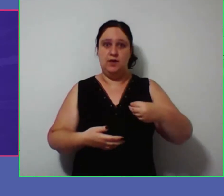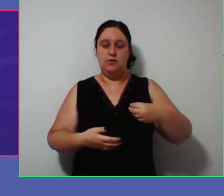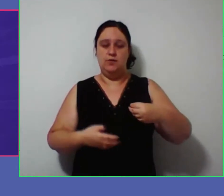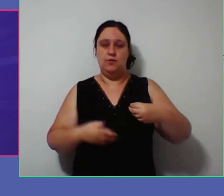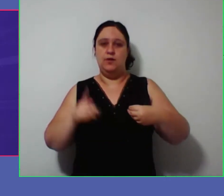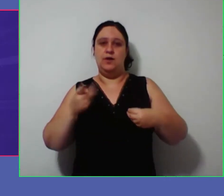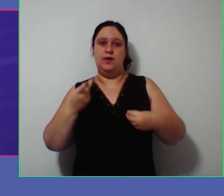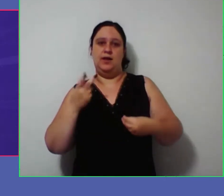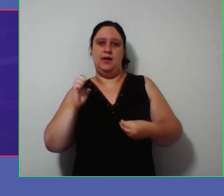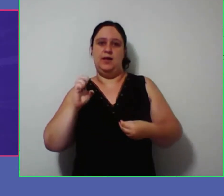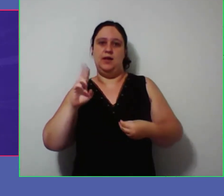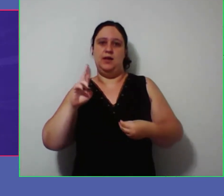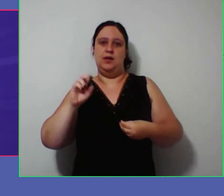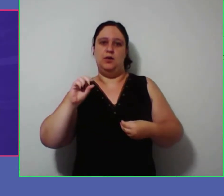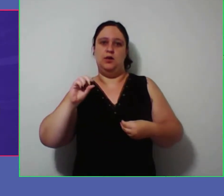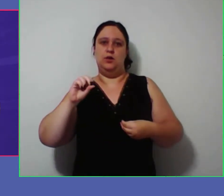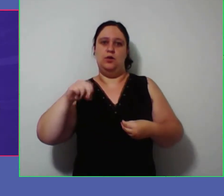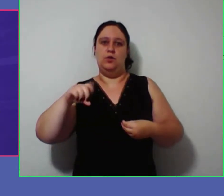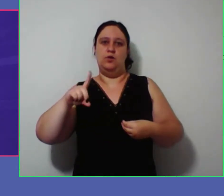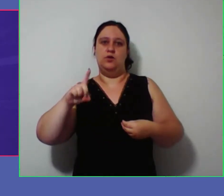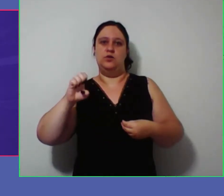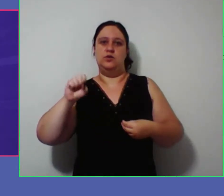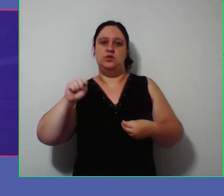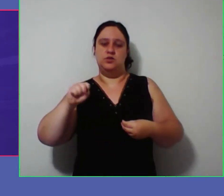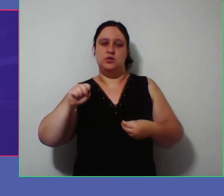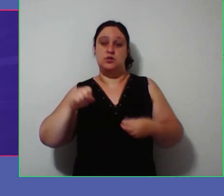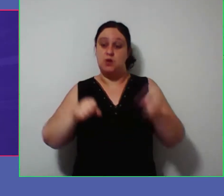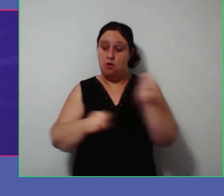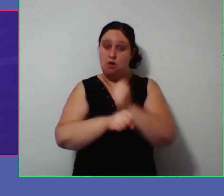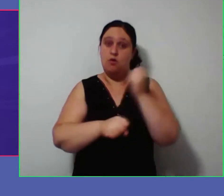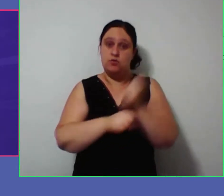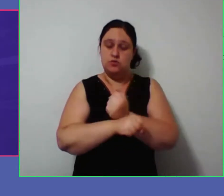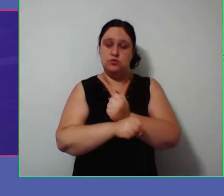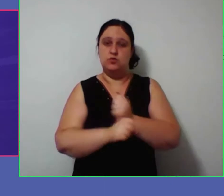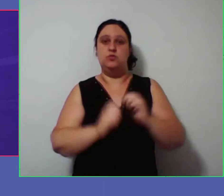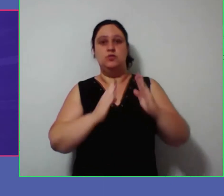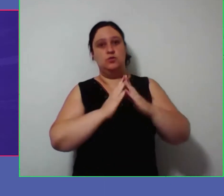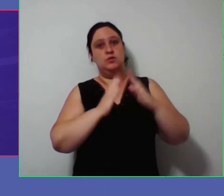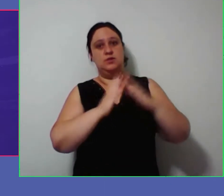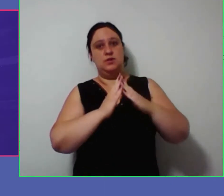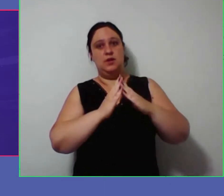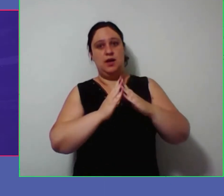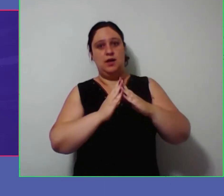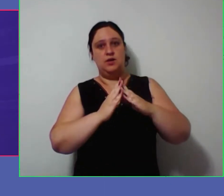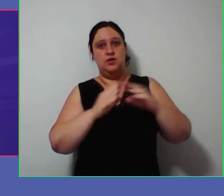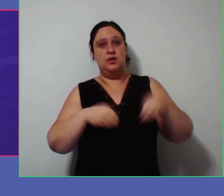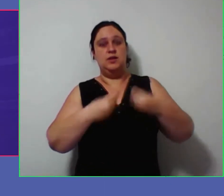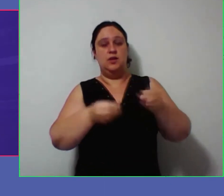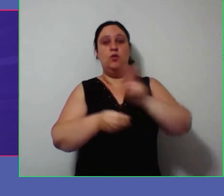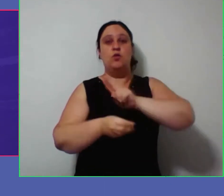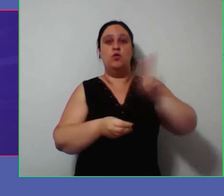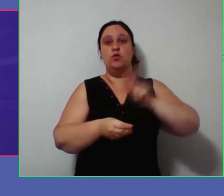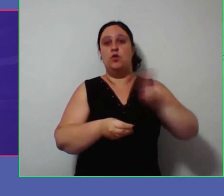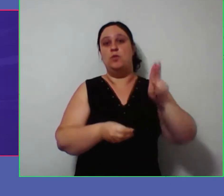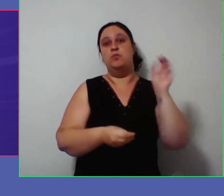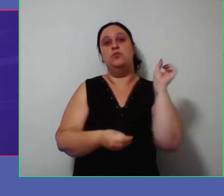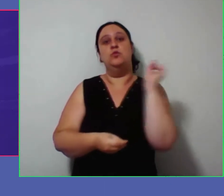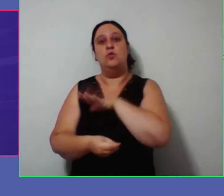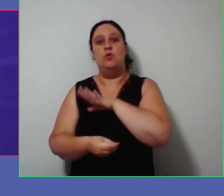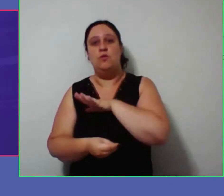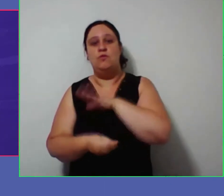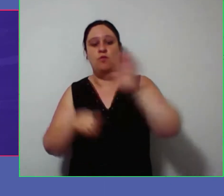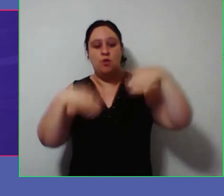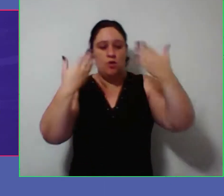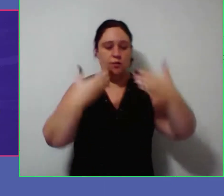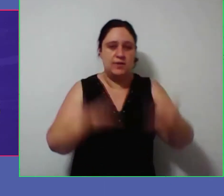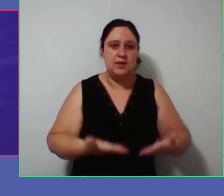Construiu essa cidade e lhe deu um novo nome em homenagem a Tibério César e em homenagem a si